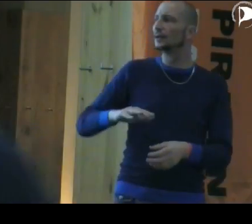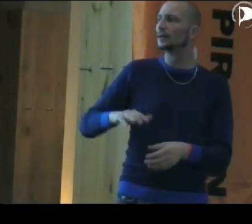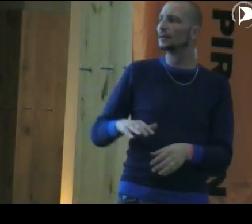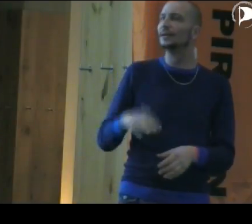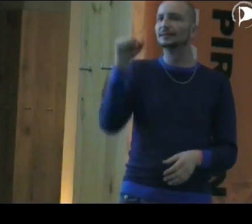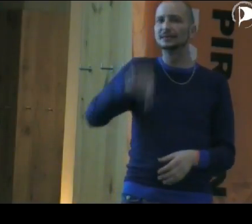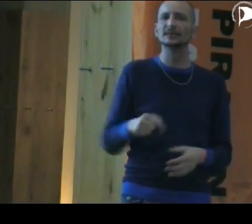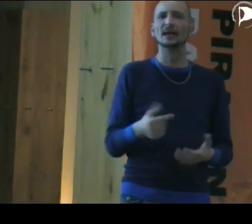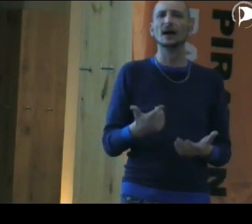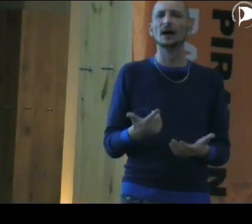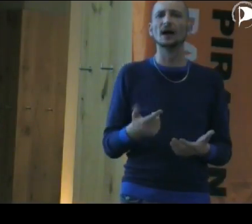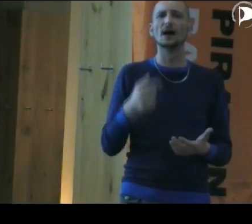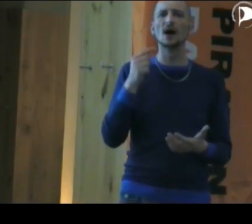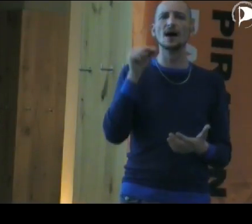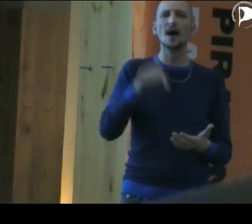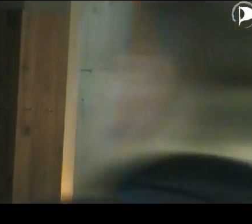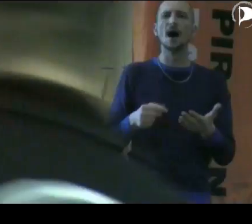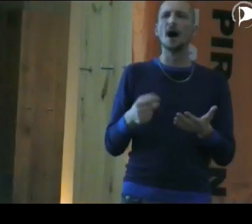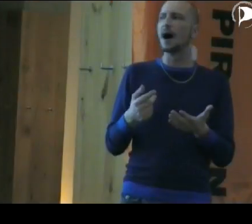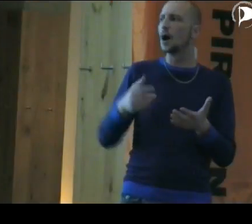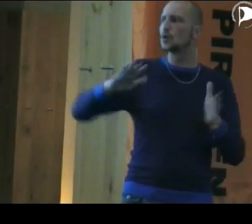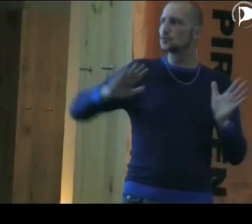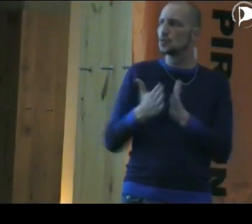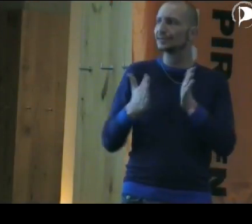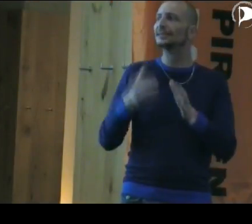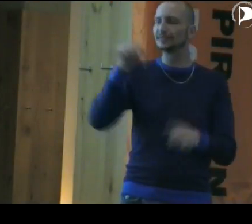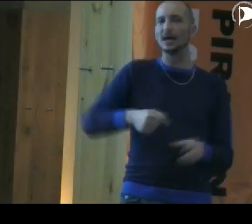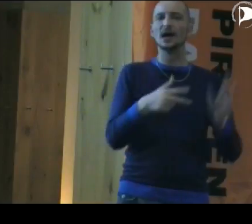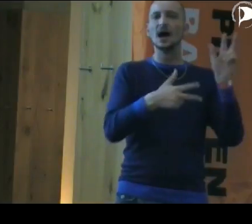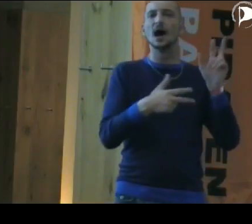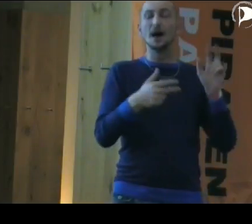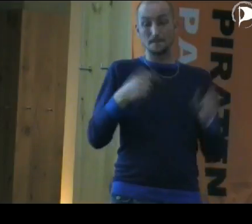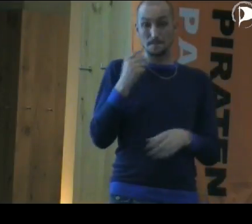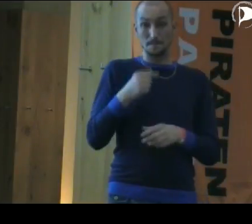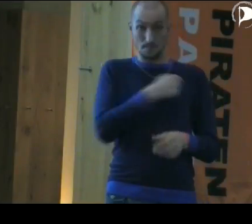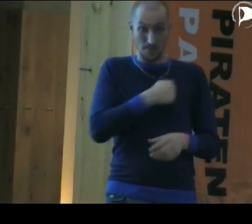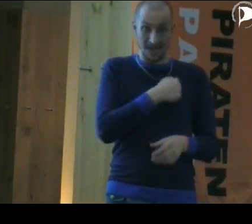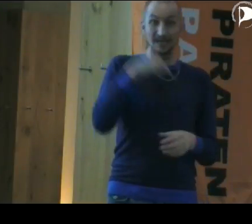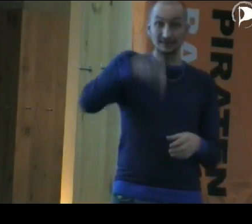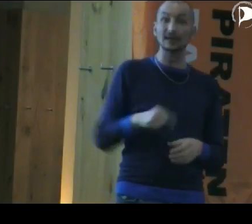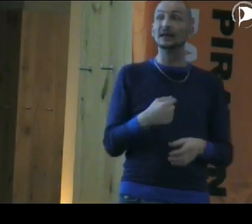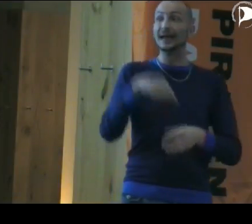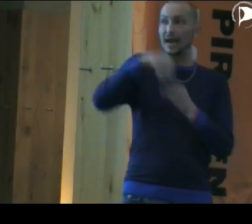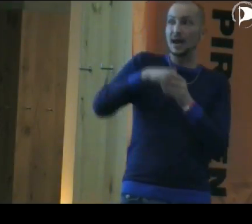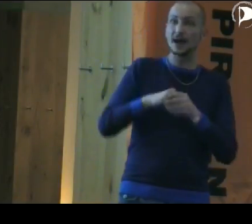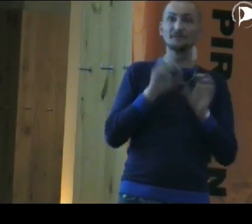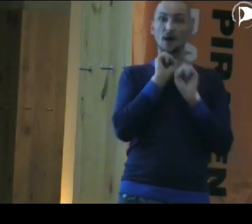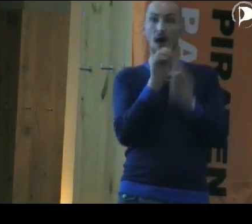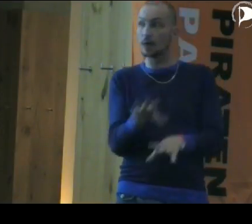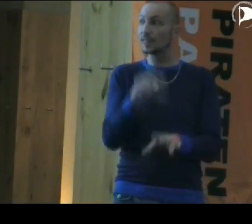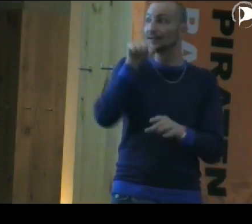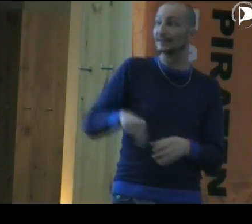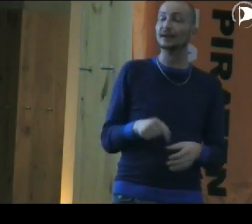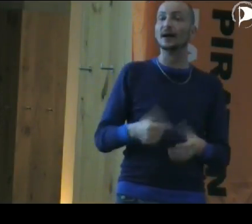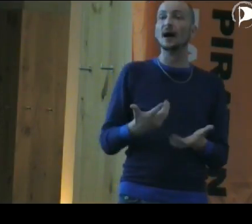deswegen haben murdoch kunstverlag weil er sich gut dass das waren danke